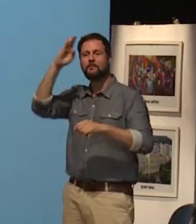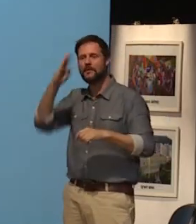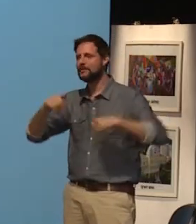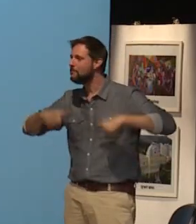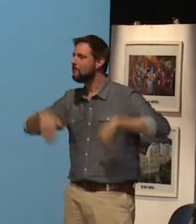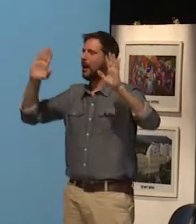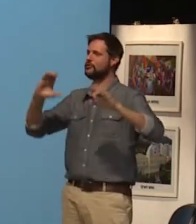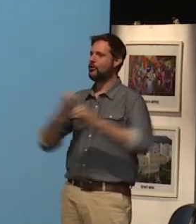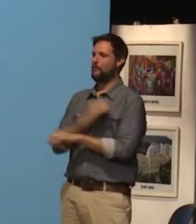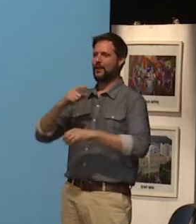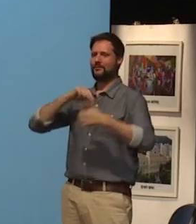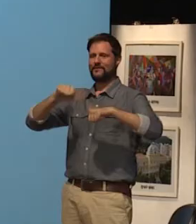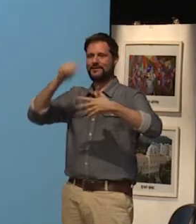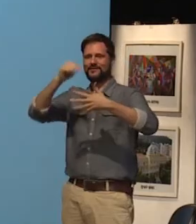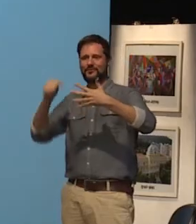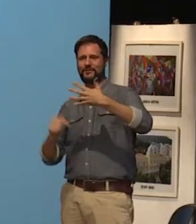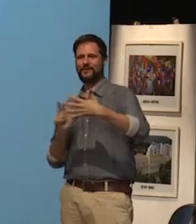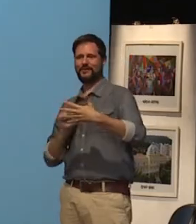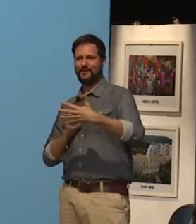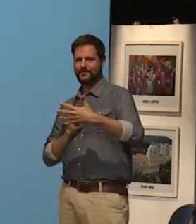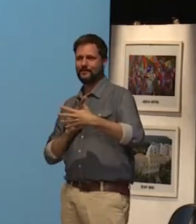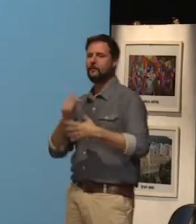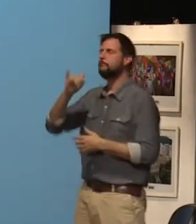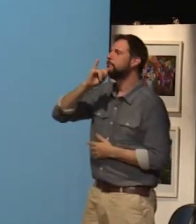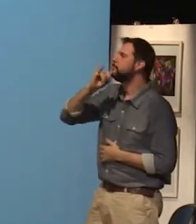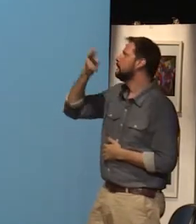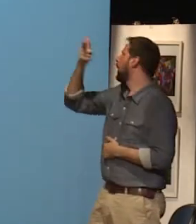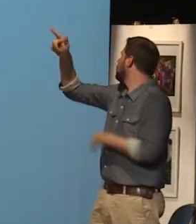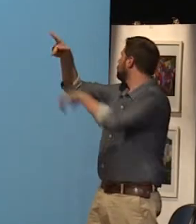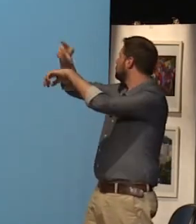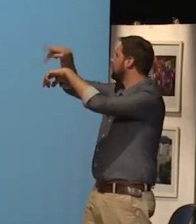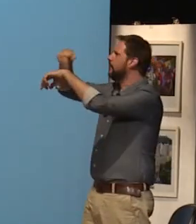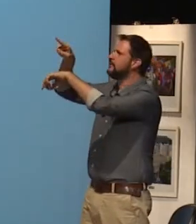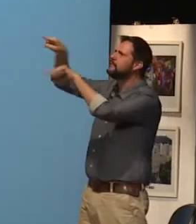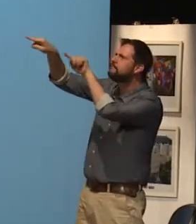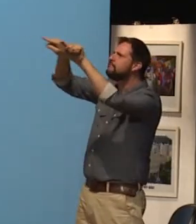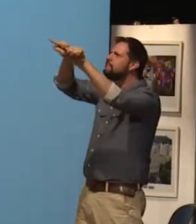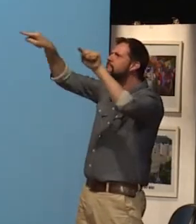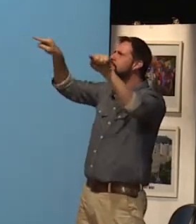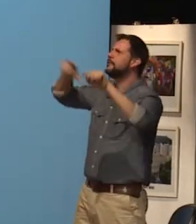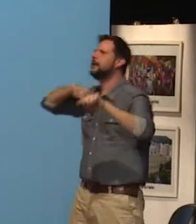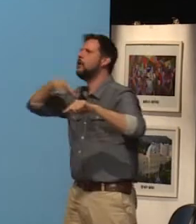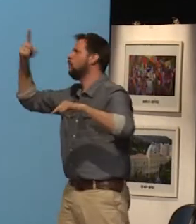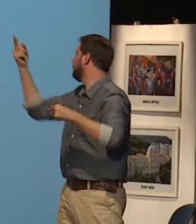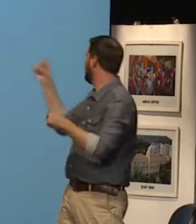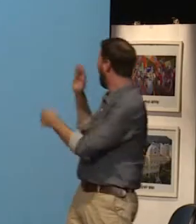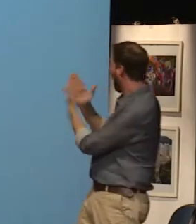não têm... E a gente aqui que tem mais contato com essas diversidades de avaliação. Nos outros países,